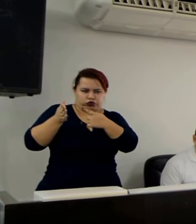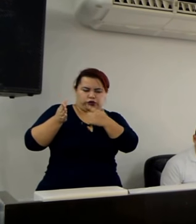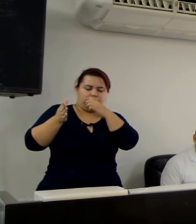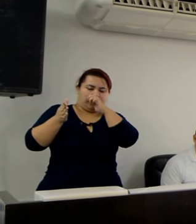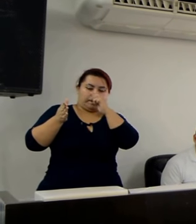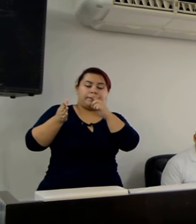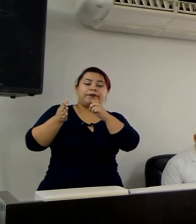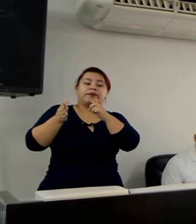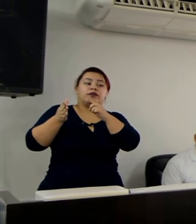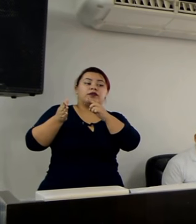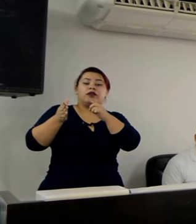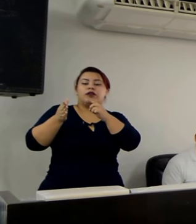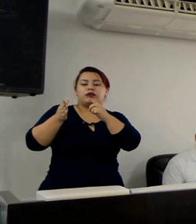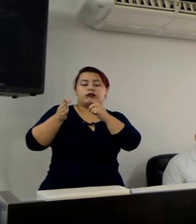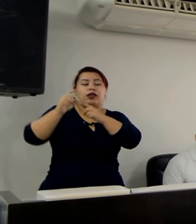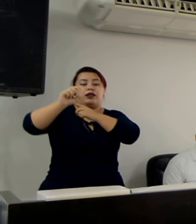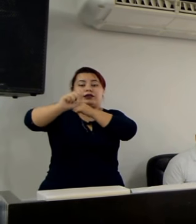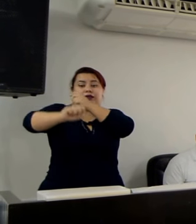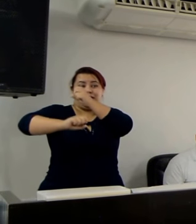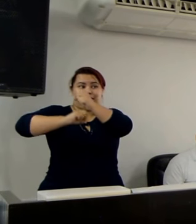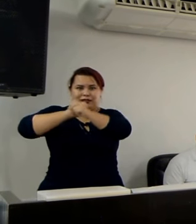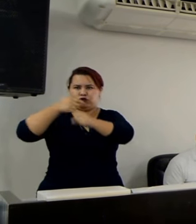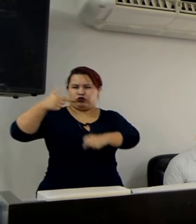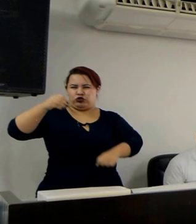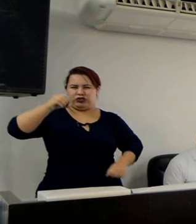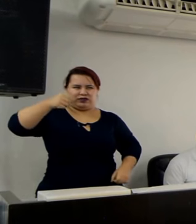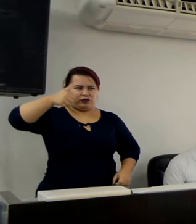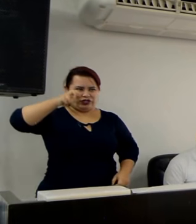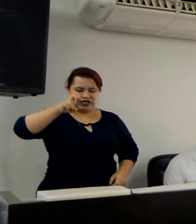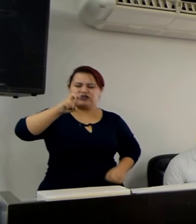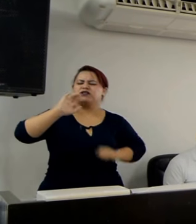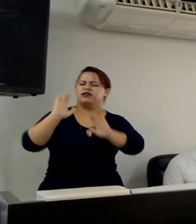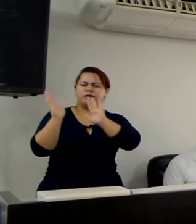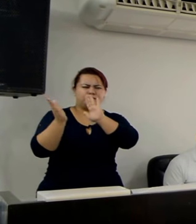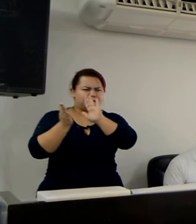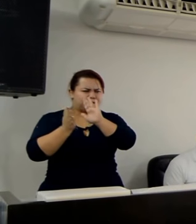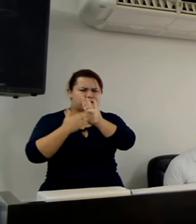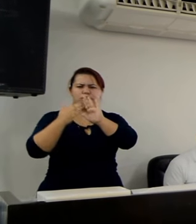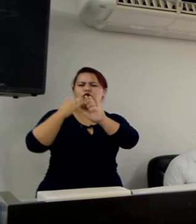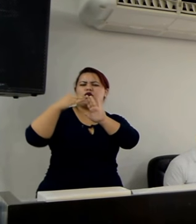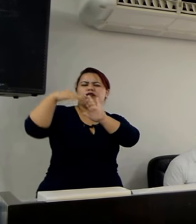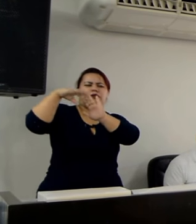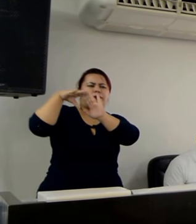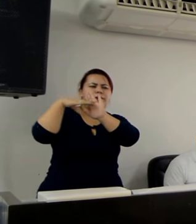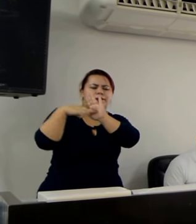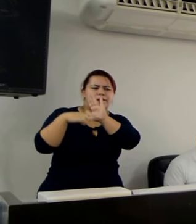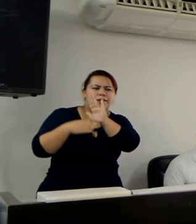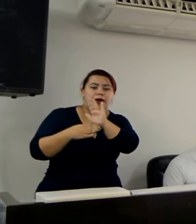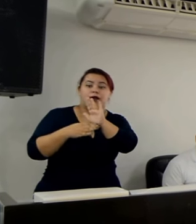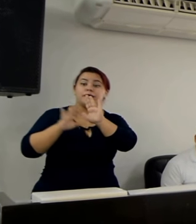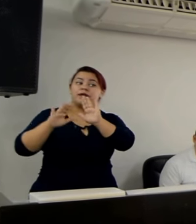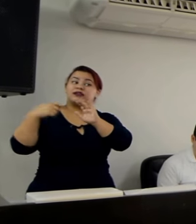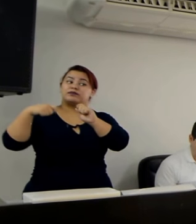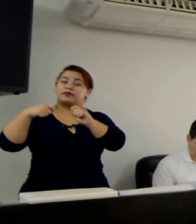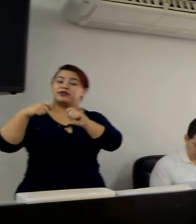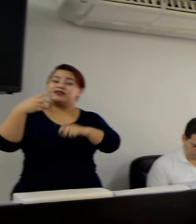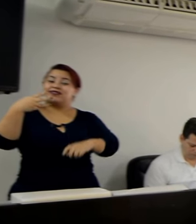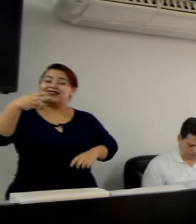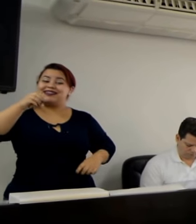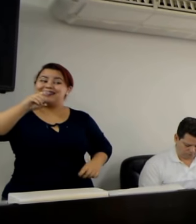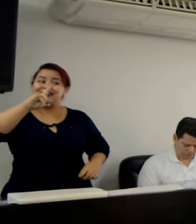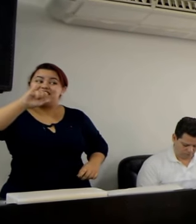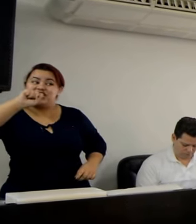teria que ter sido publicado em 30 dias e por uma série de questões que não vem ao caso, só